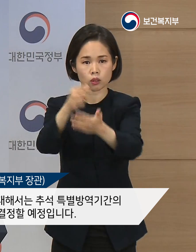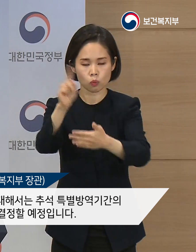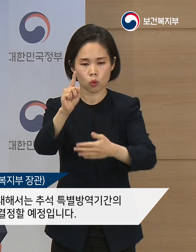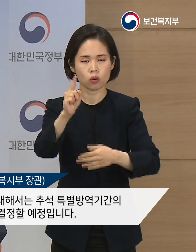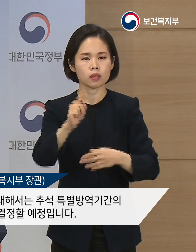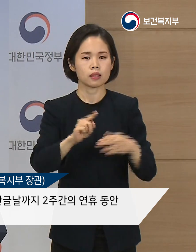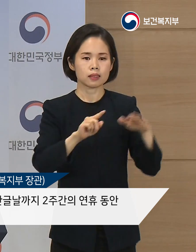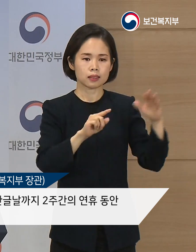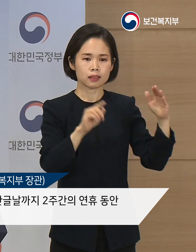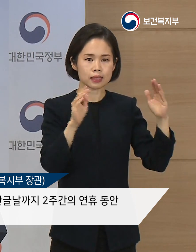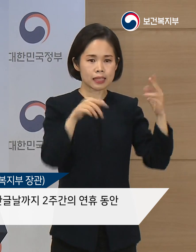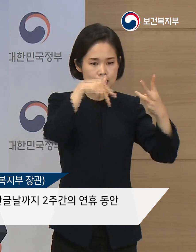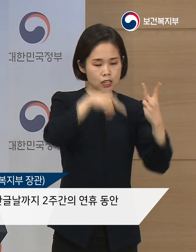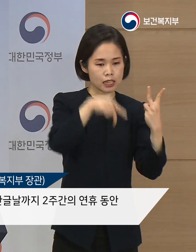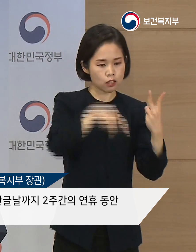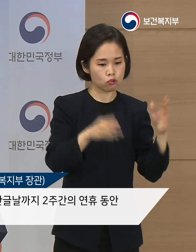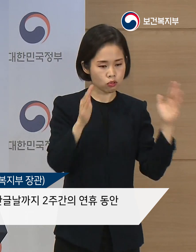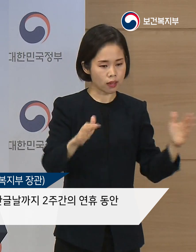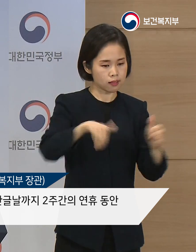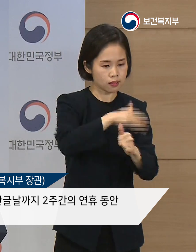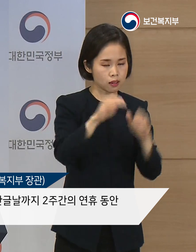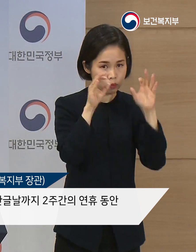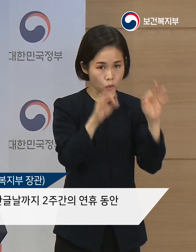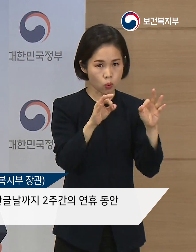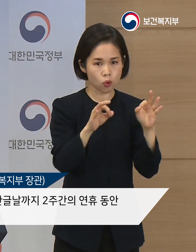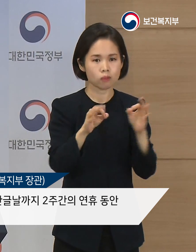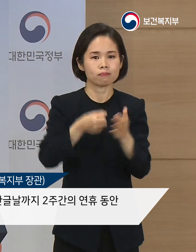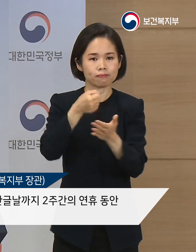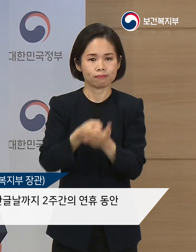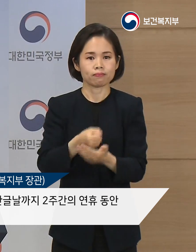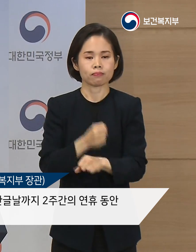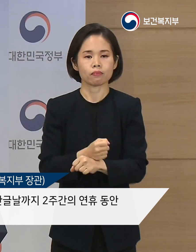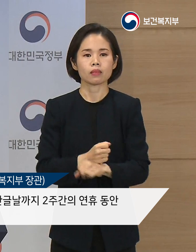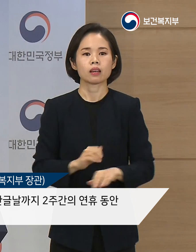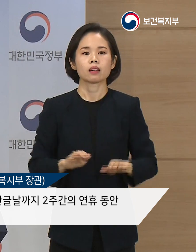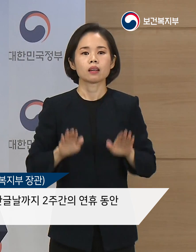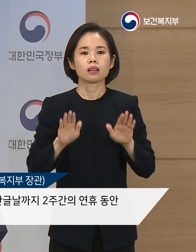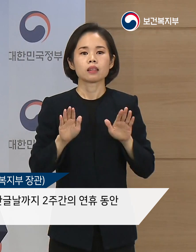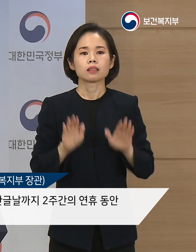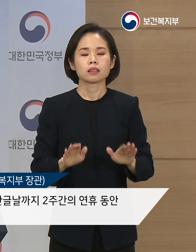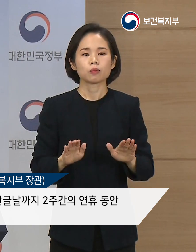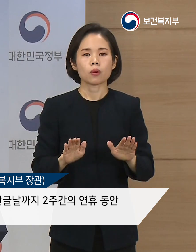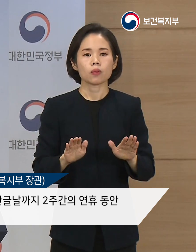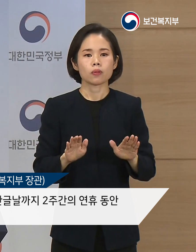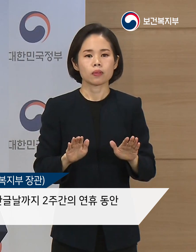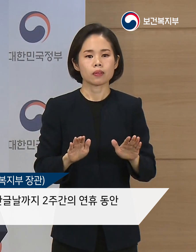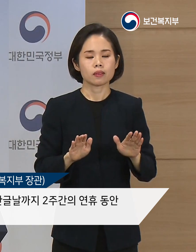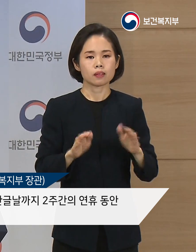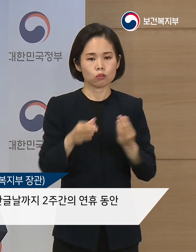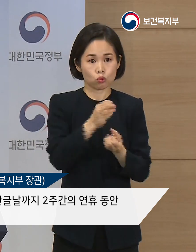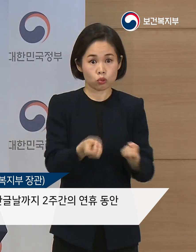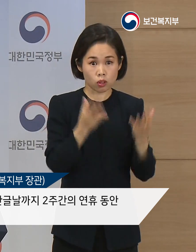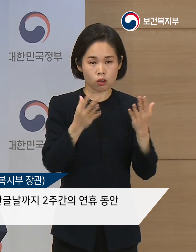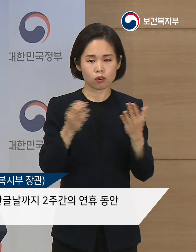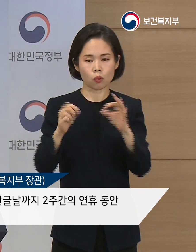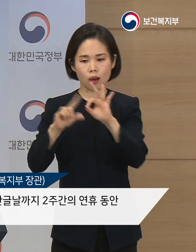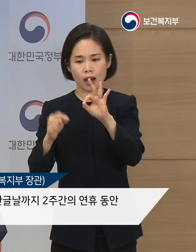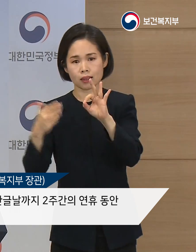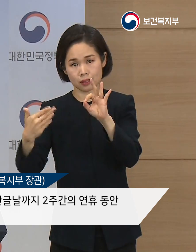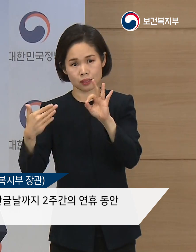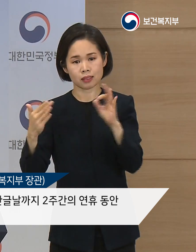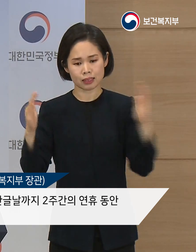예정입니다. 다시 한번 강조드립니다만 이번 추석과 한글날까지 2주간의 연휴